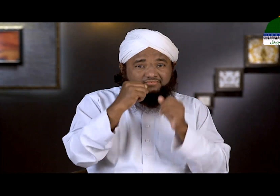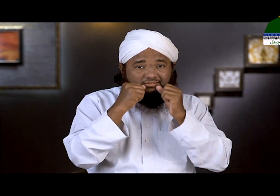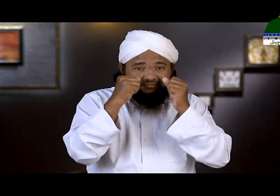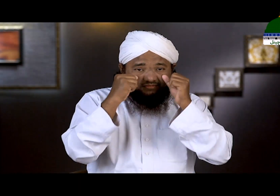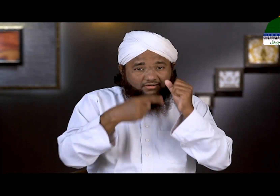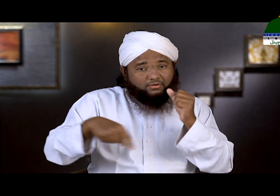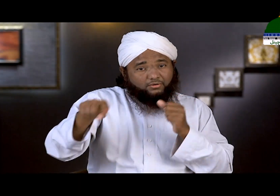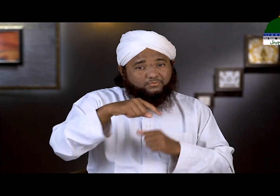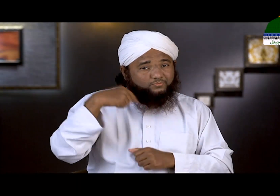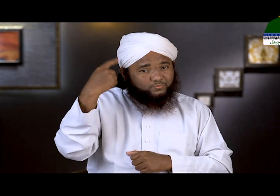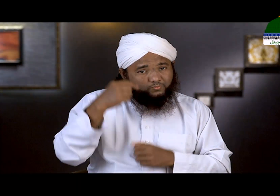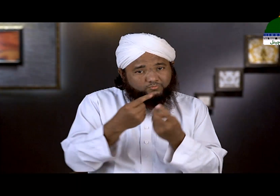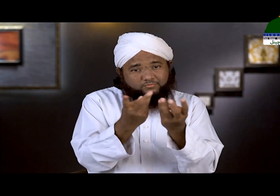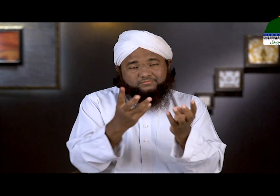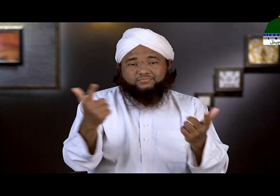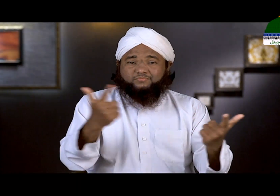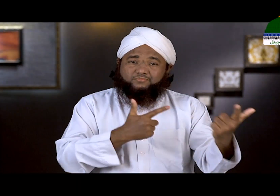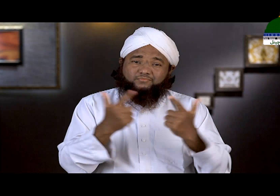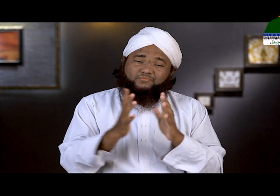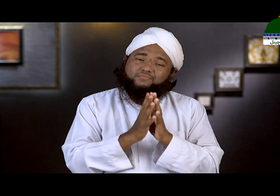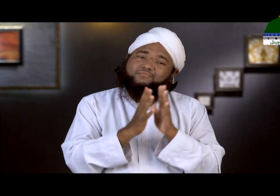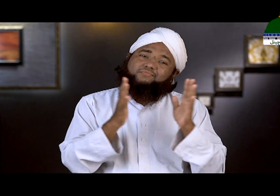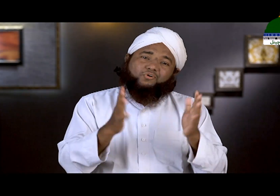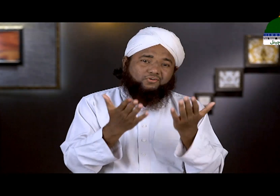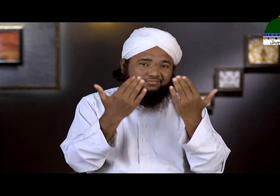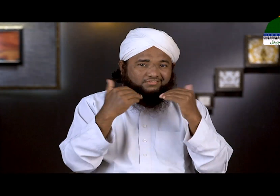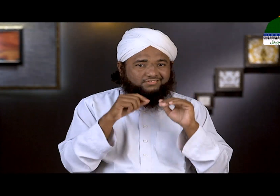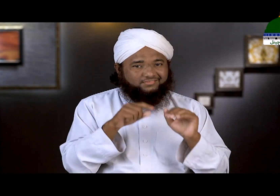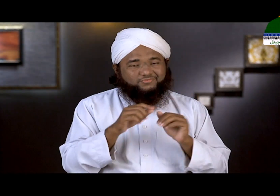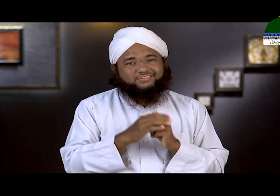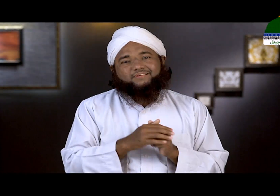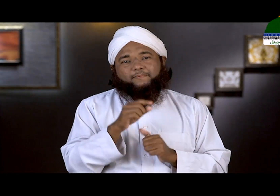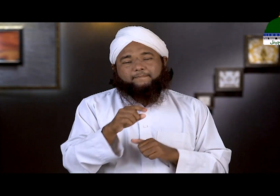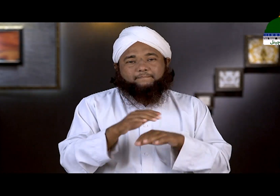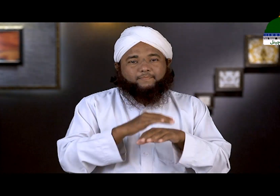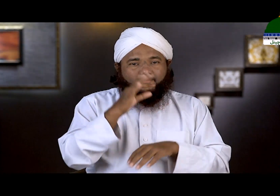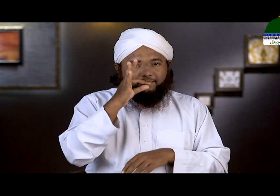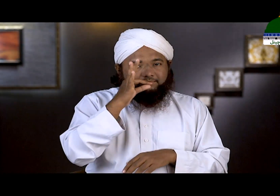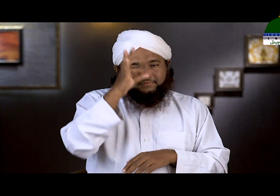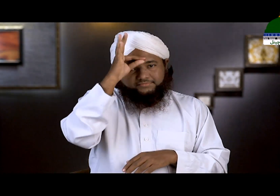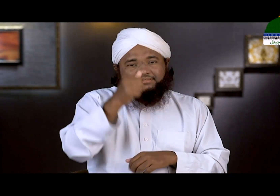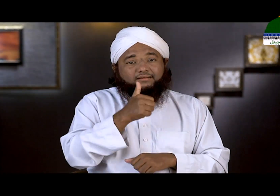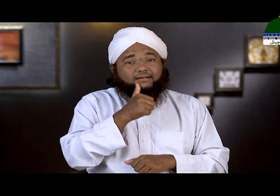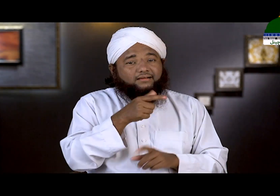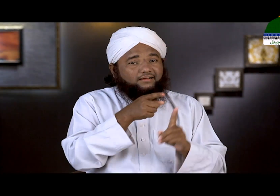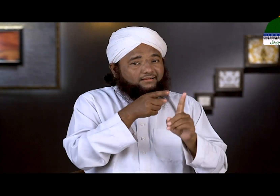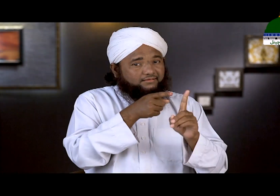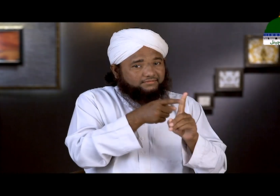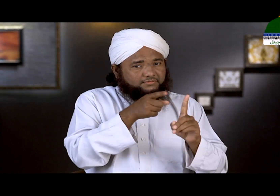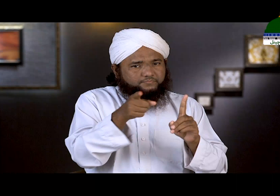آقا و مولا محمد مصطفیٰ صلی اللہ علیہ وآلہ وسلم پر، جب آدم علیہ السلام آپ صلی اللہ علیہ وسلم